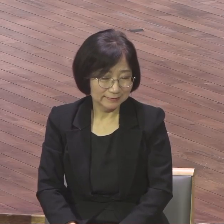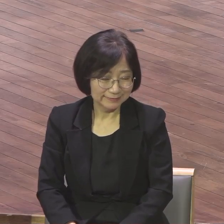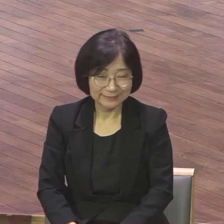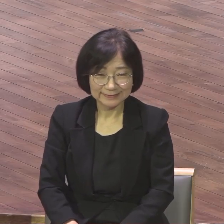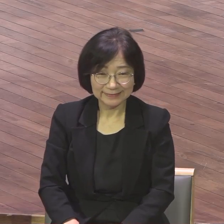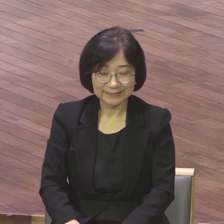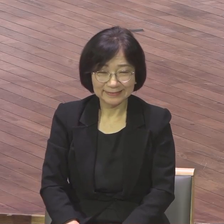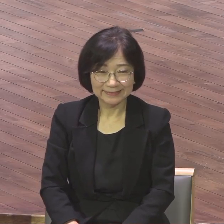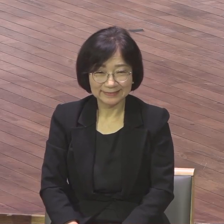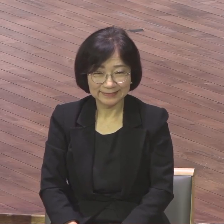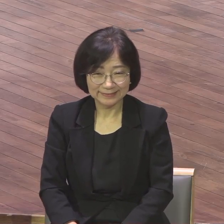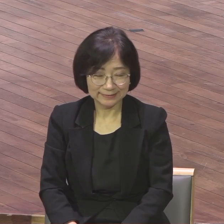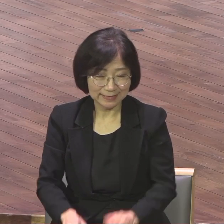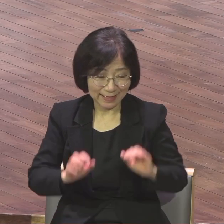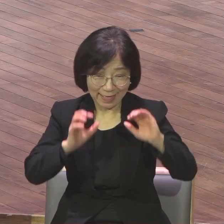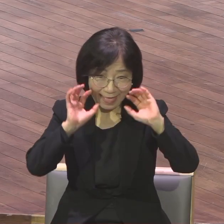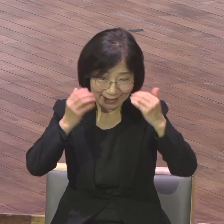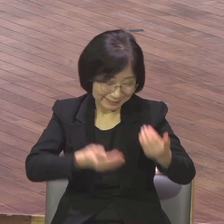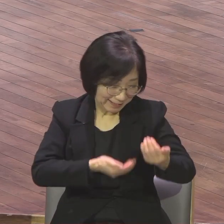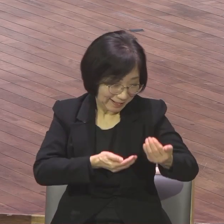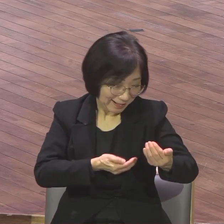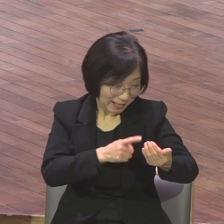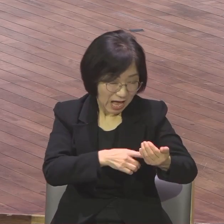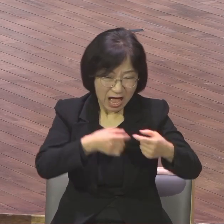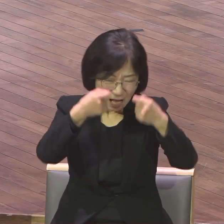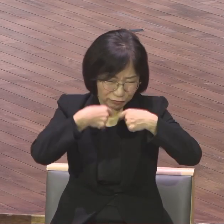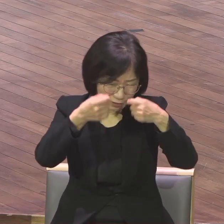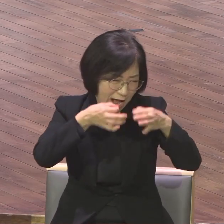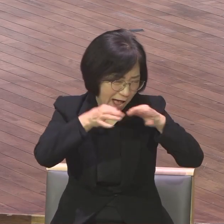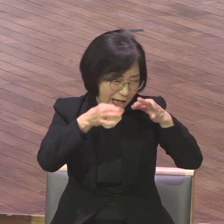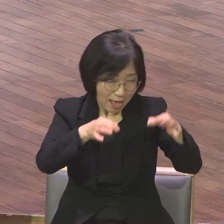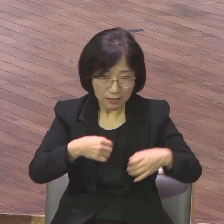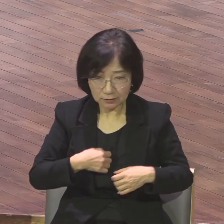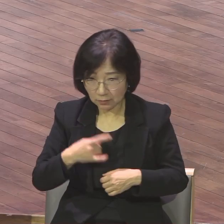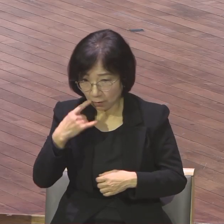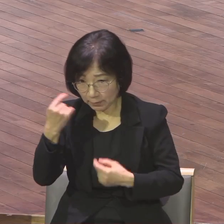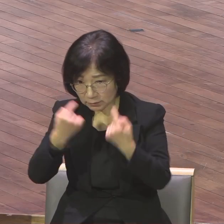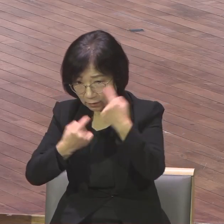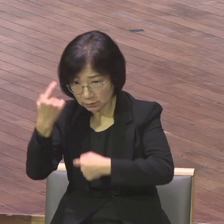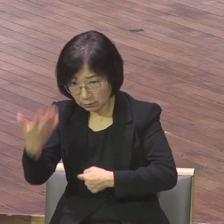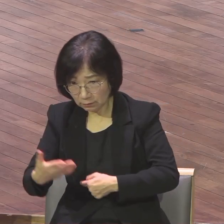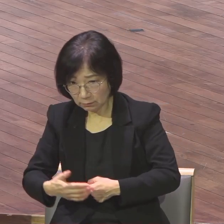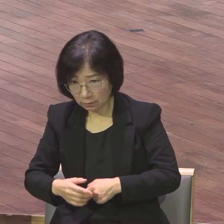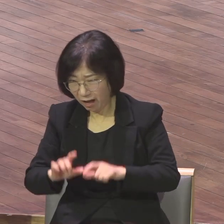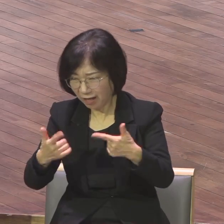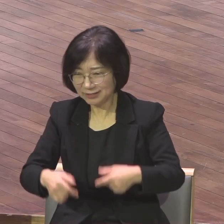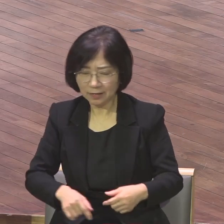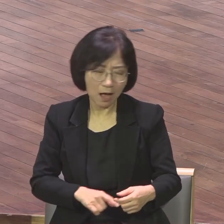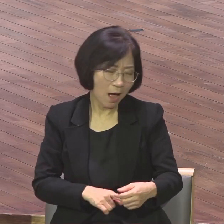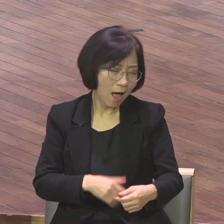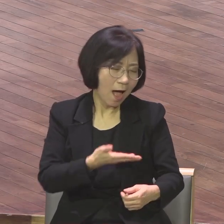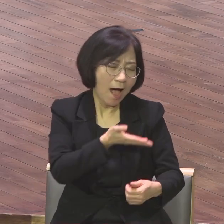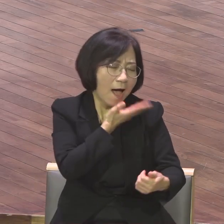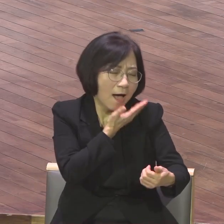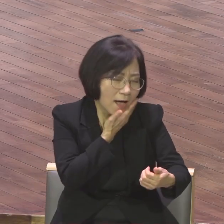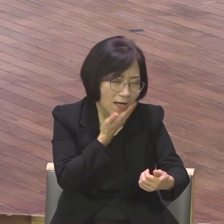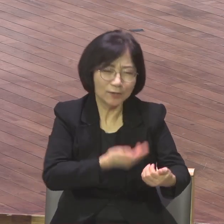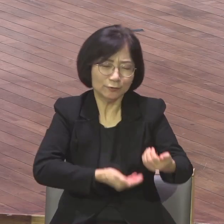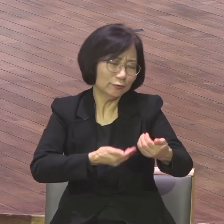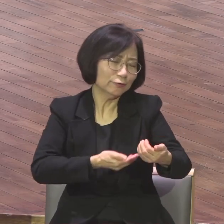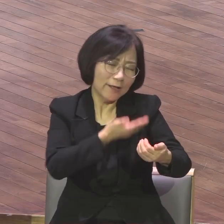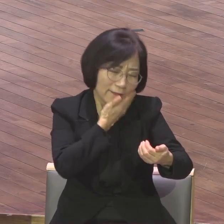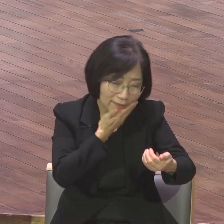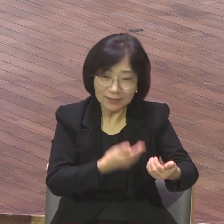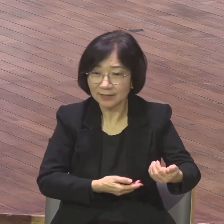갓난 애기 때문에 상처를 받아요. 너무 사랑스럽지요.